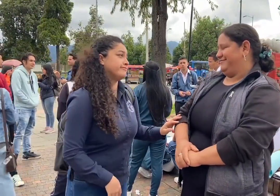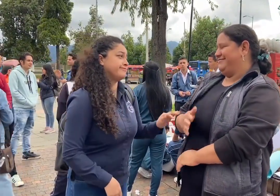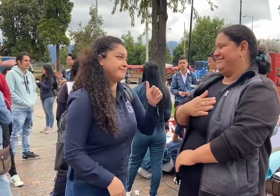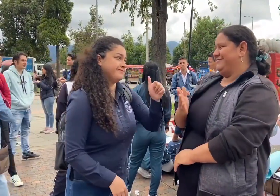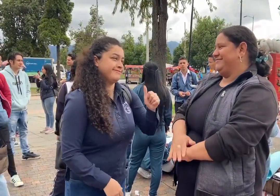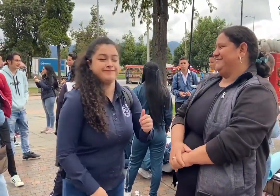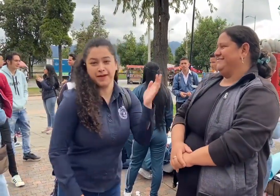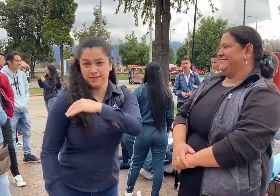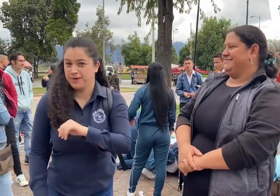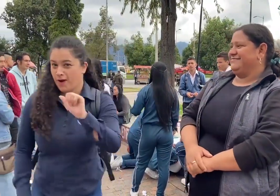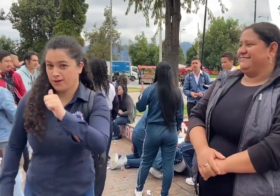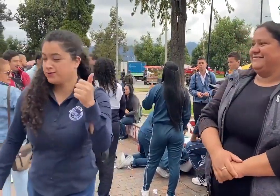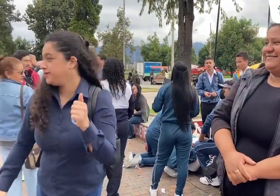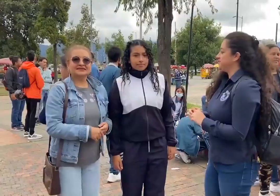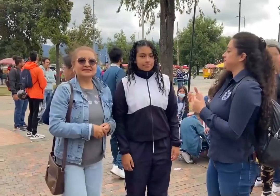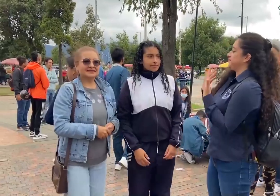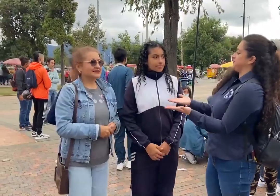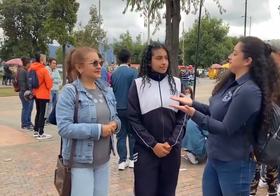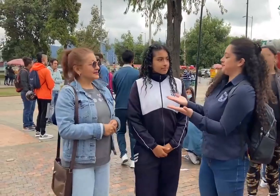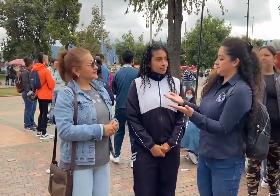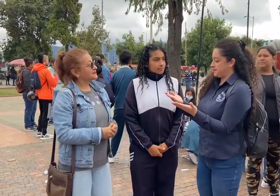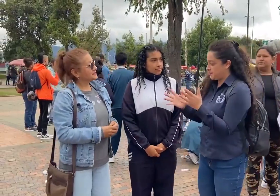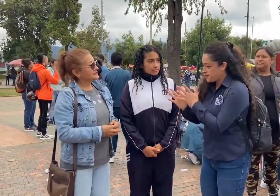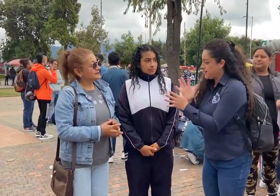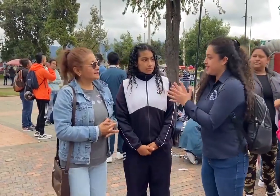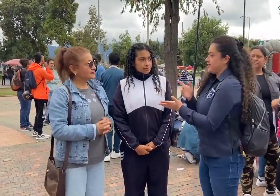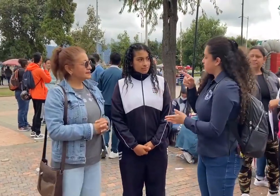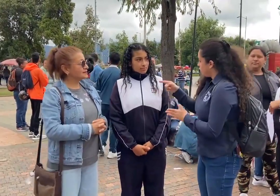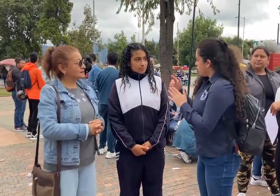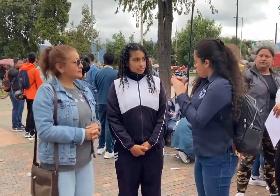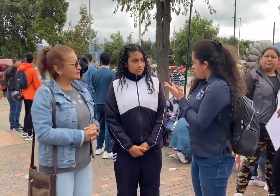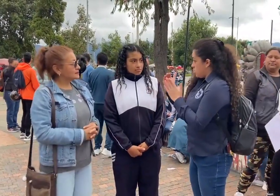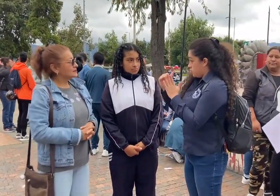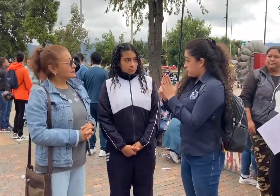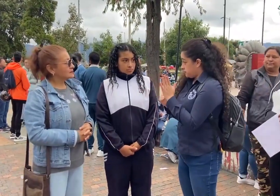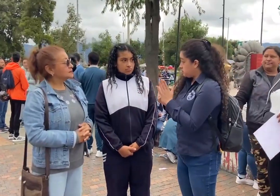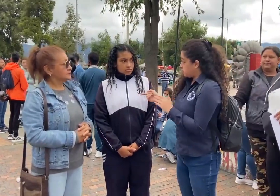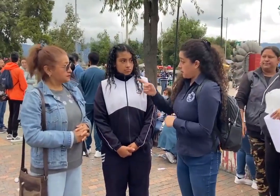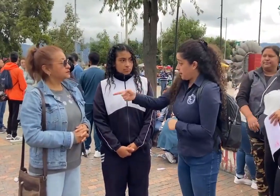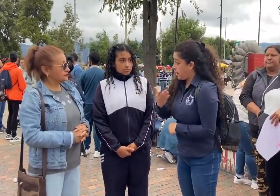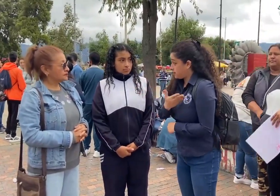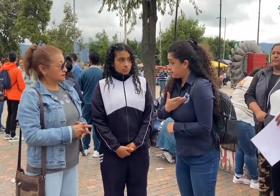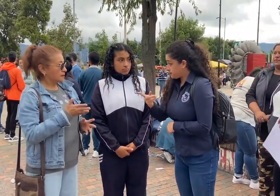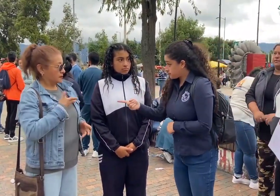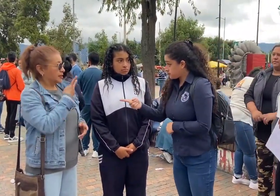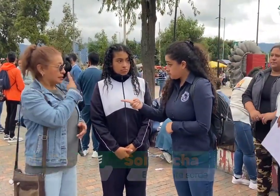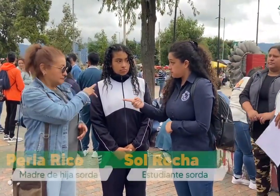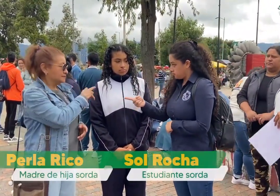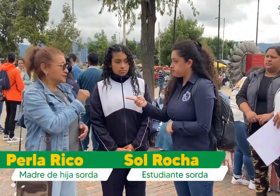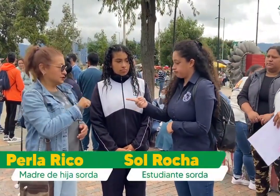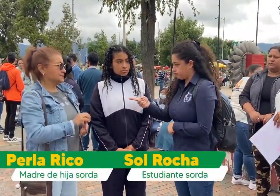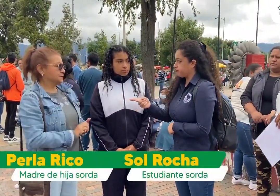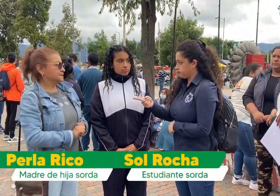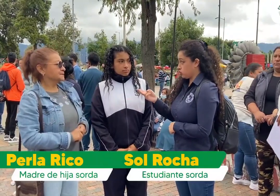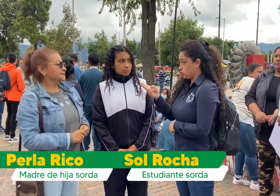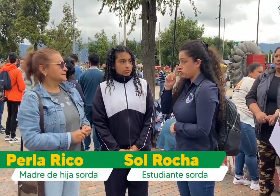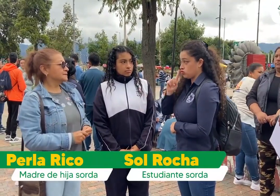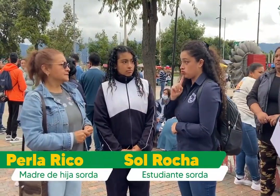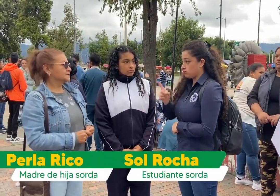Muchas gracias, es con gusto. Bien, vamos con otros. Bueno, aquí estamos con ustedes. Cuéntenos. Tú eres